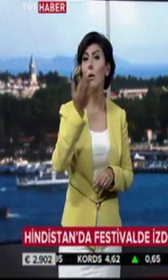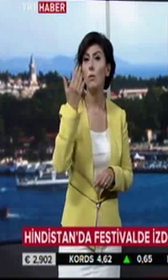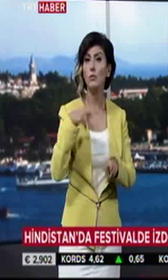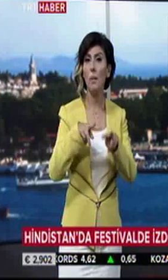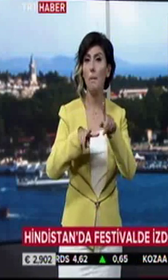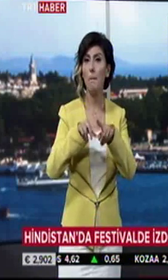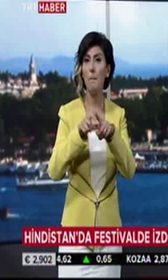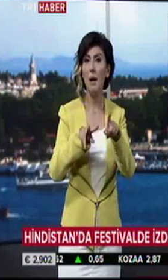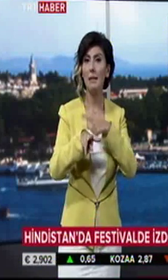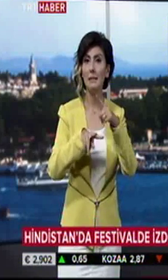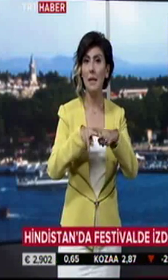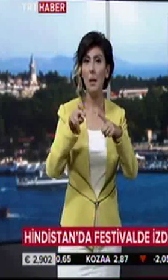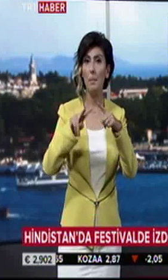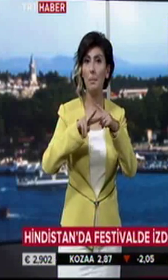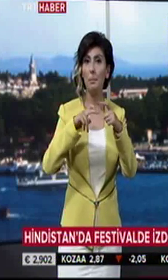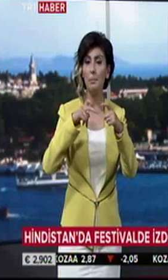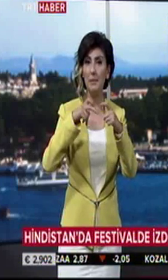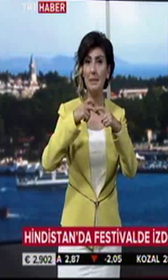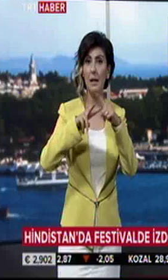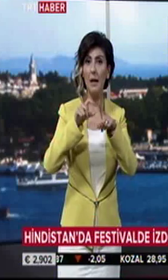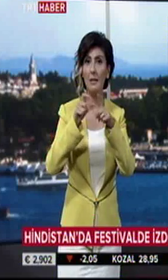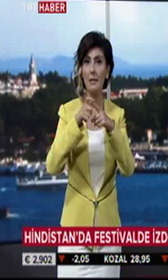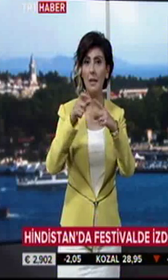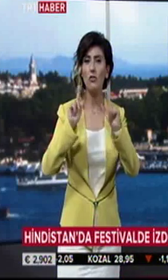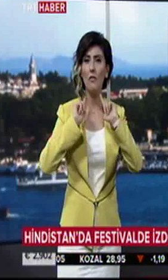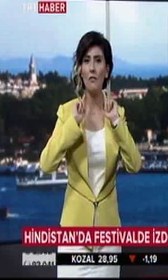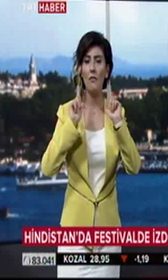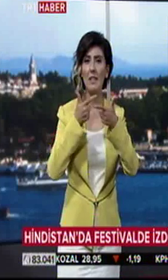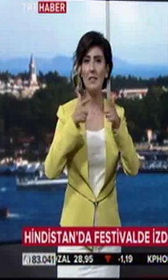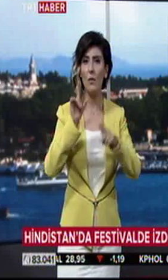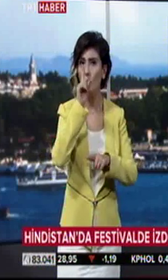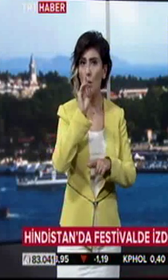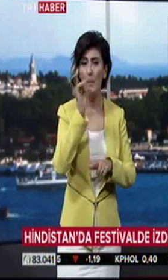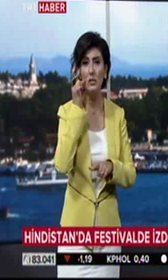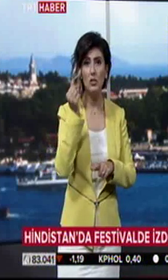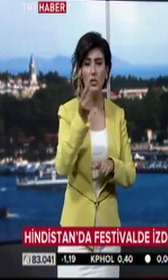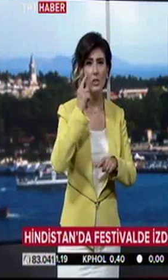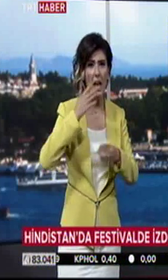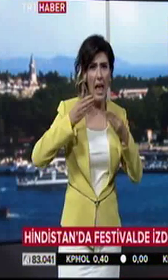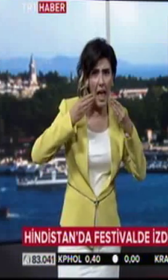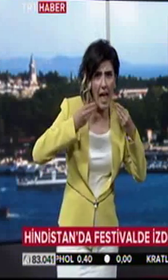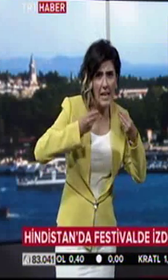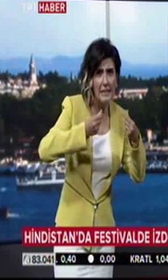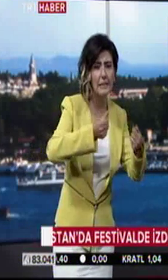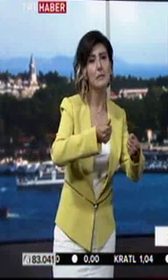Madhya Pradesh'te festivalde 115 kişi çıkan kargaşada ezilerek yaşamını yitirmişti.